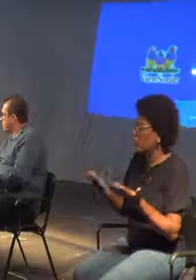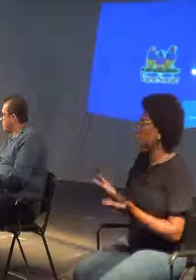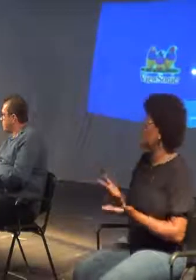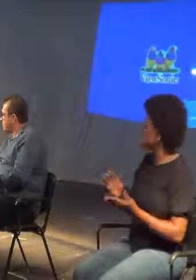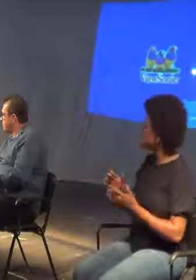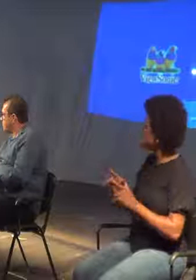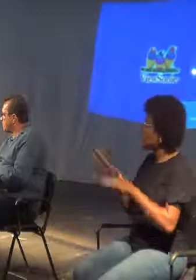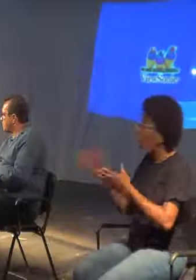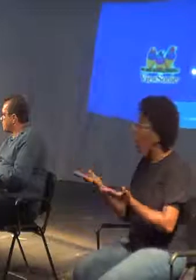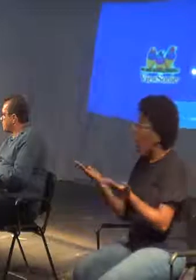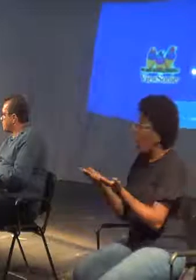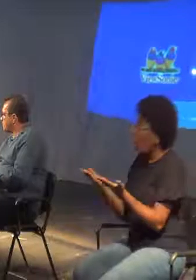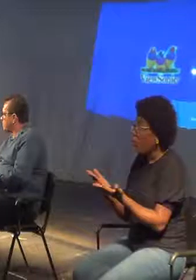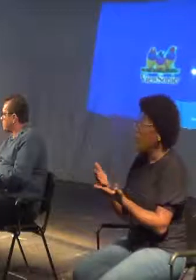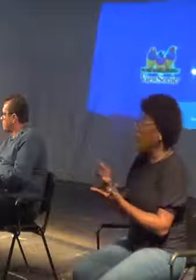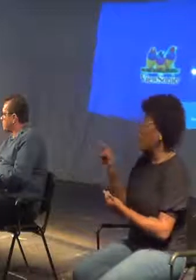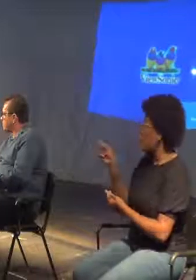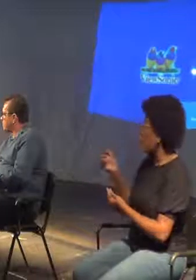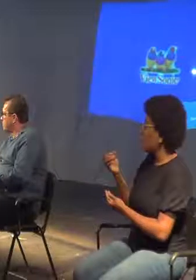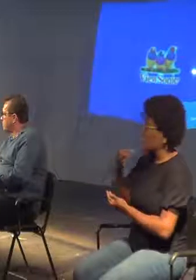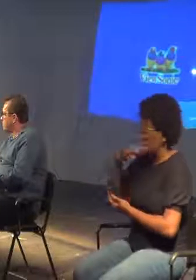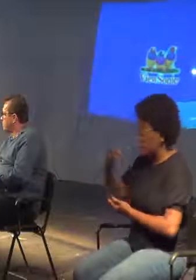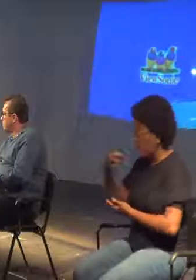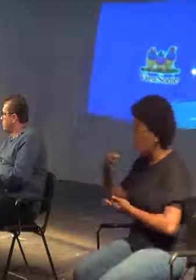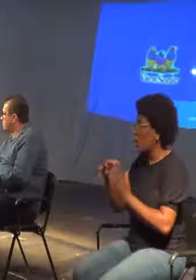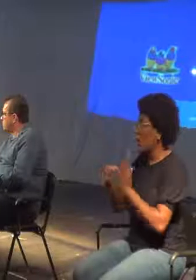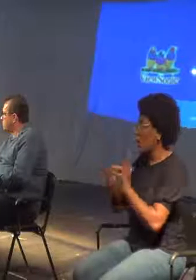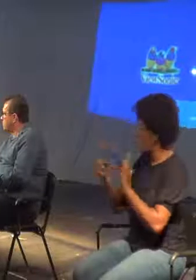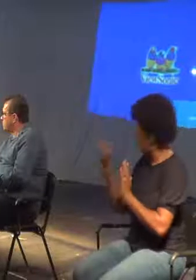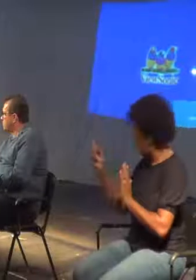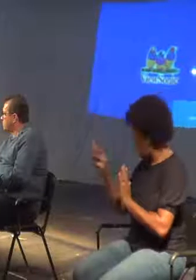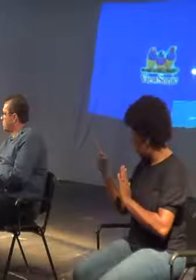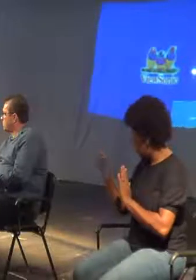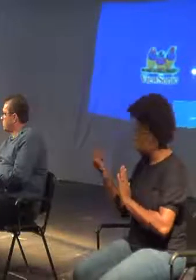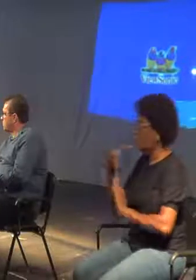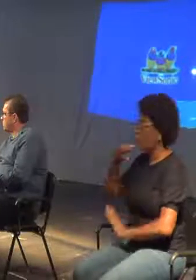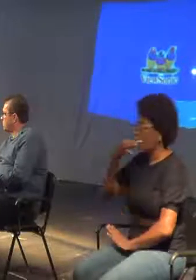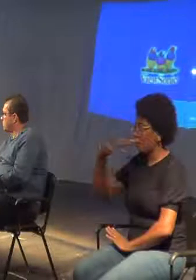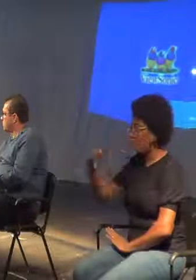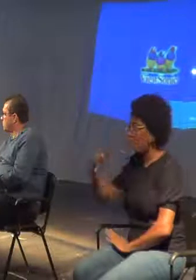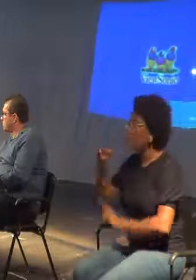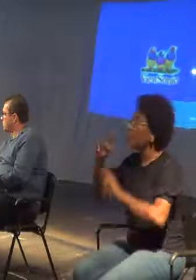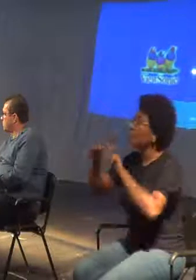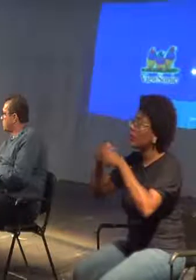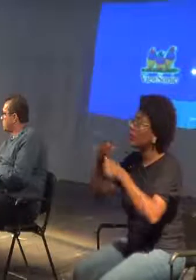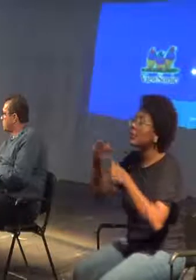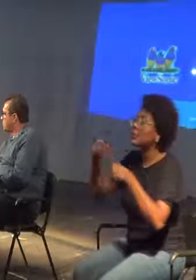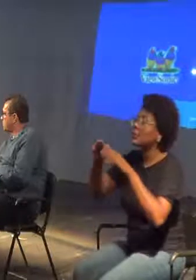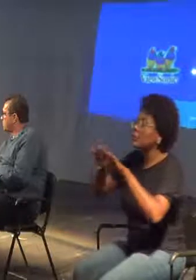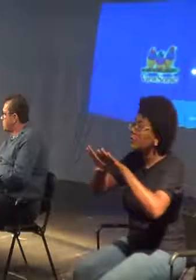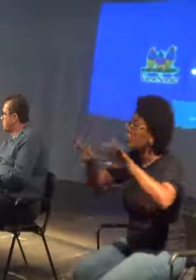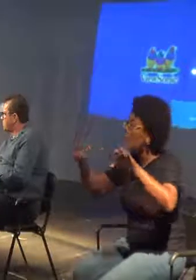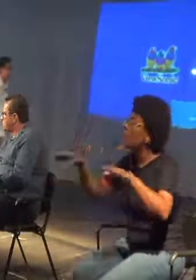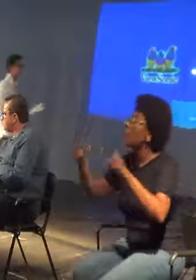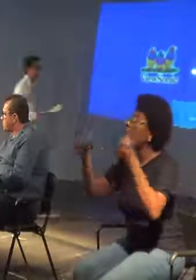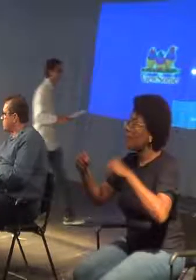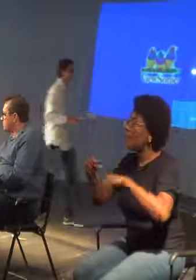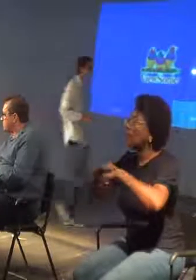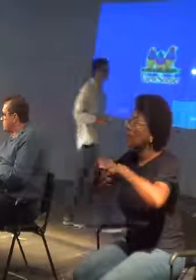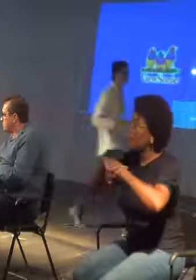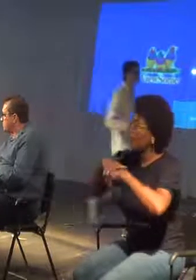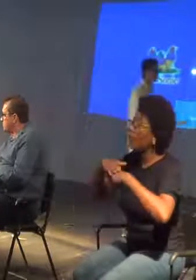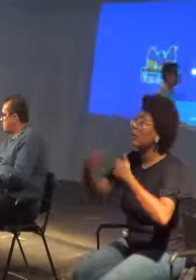nós colocaremos aí a discussão sobre a questão dos municípios. E depois a gente abre para conversa,